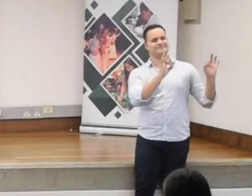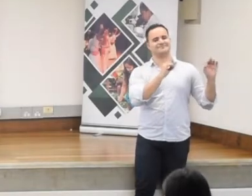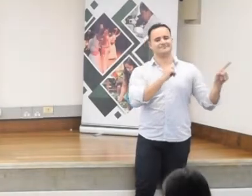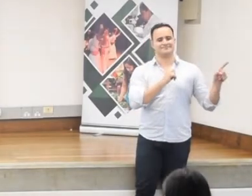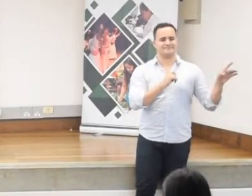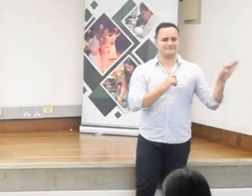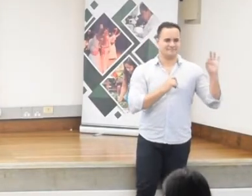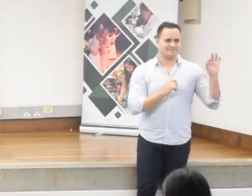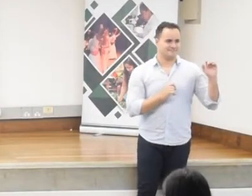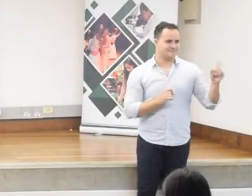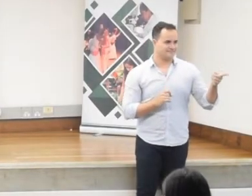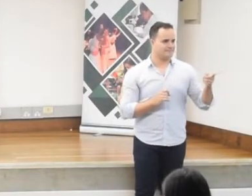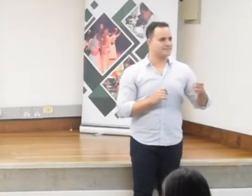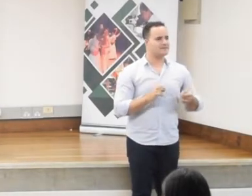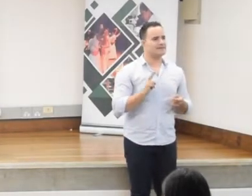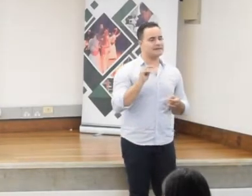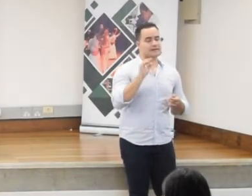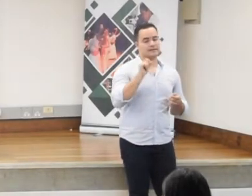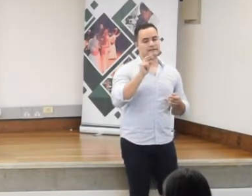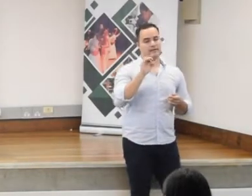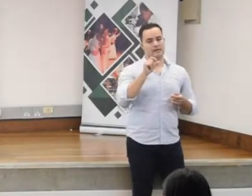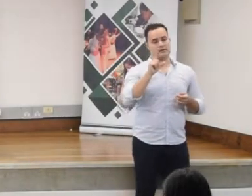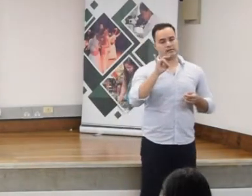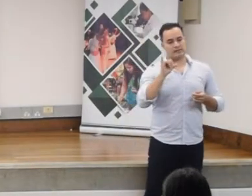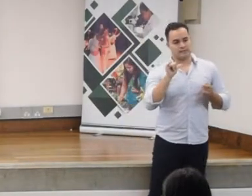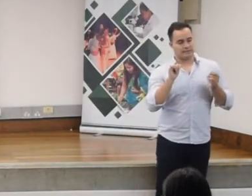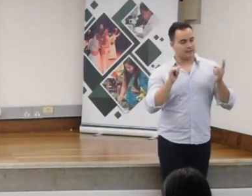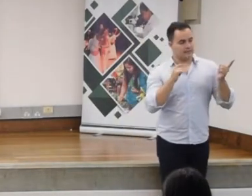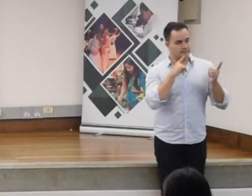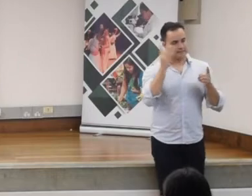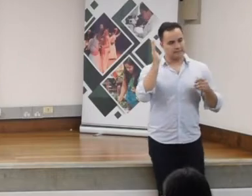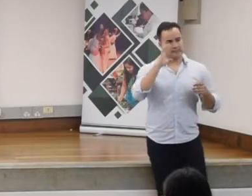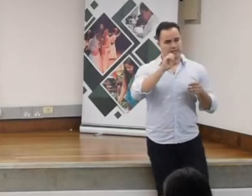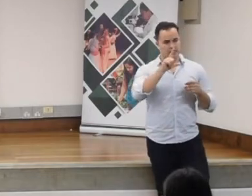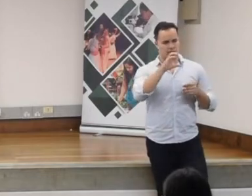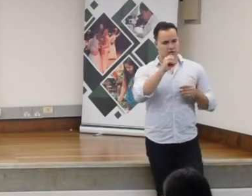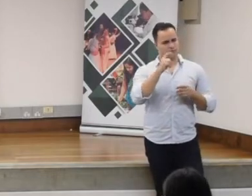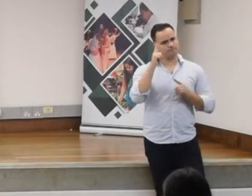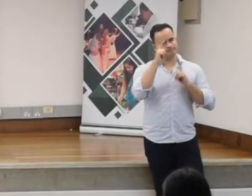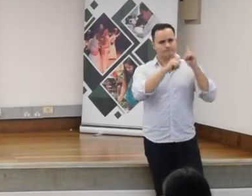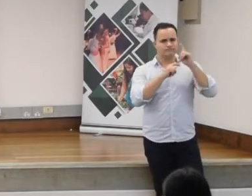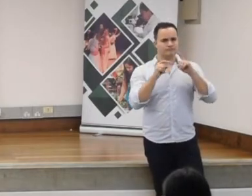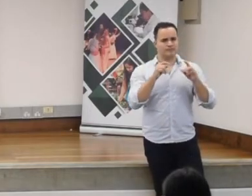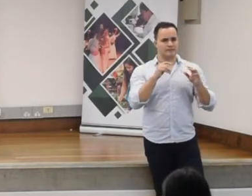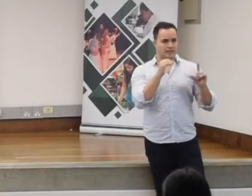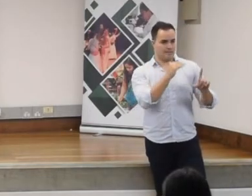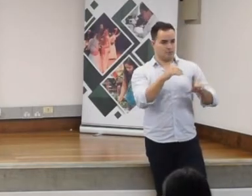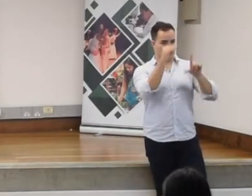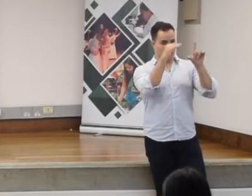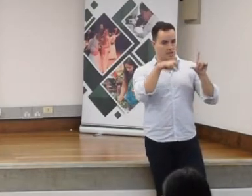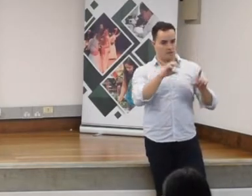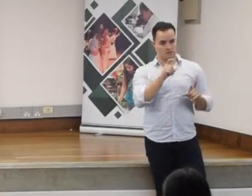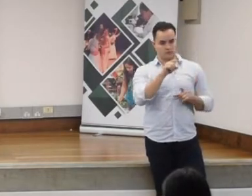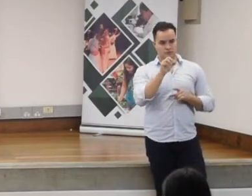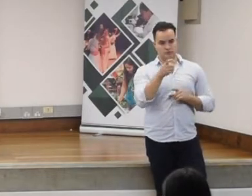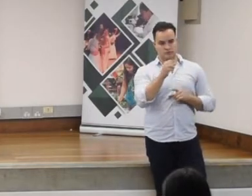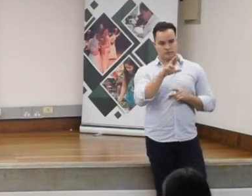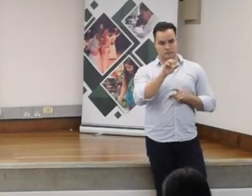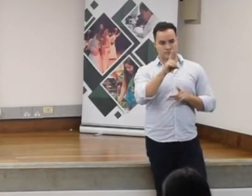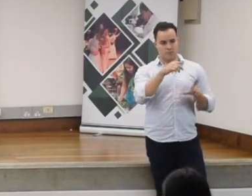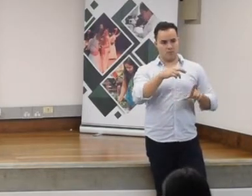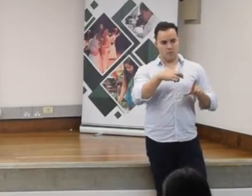Bien, allí está, Natalia, con el CLEO pensando acciones para posgrados y también